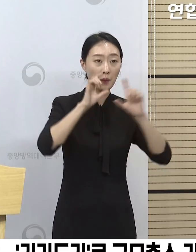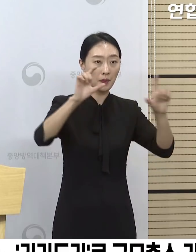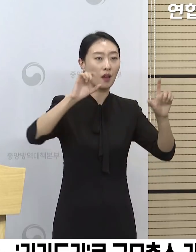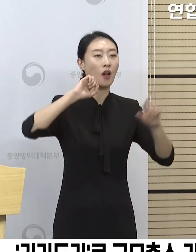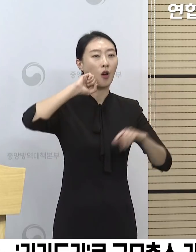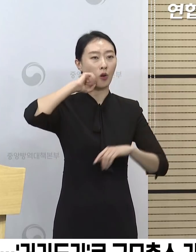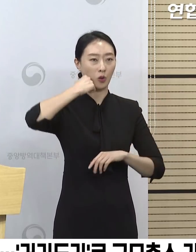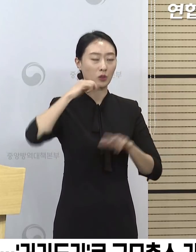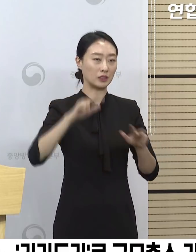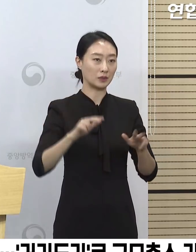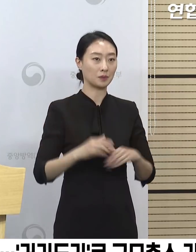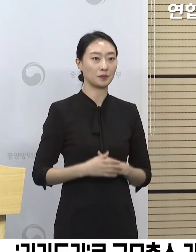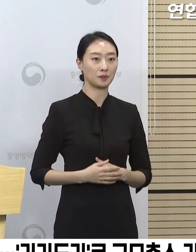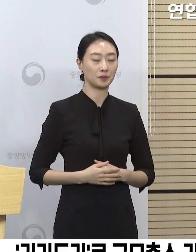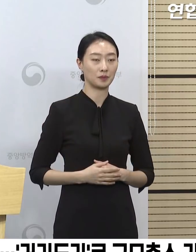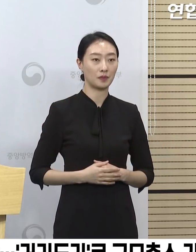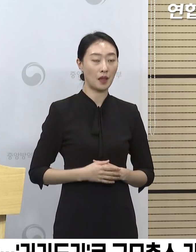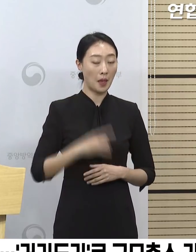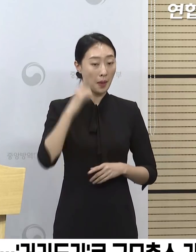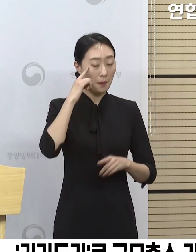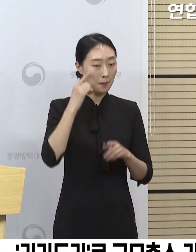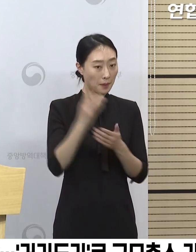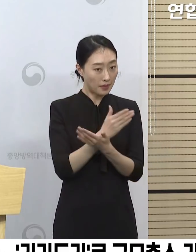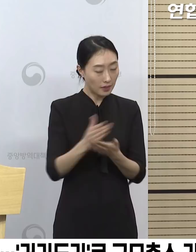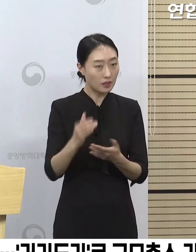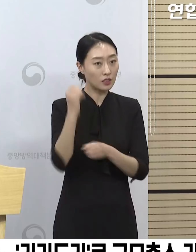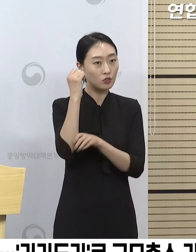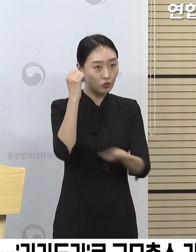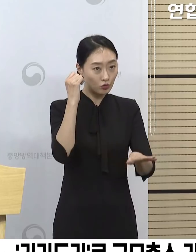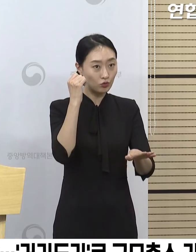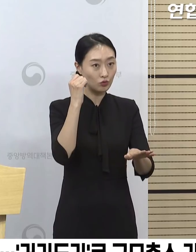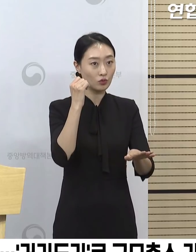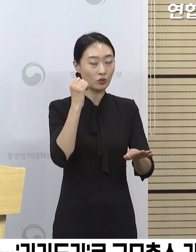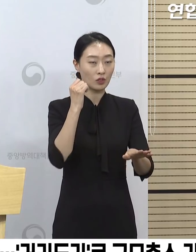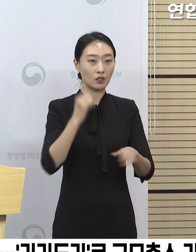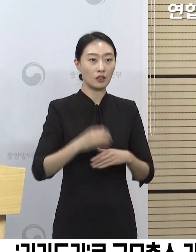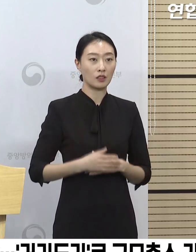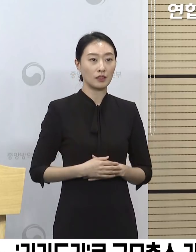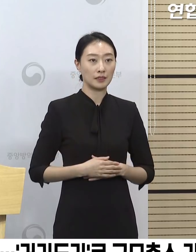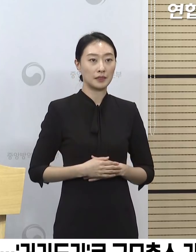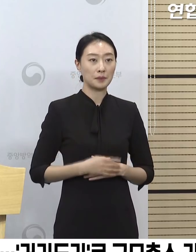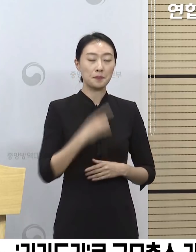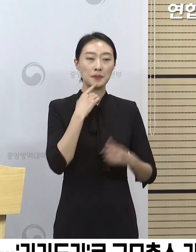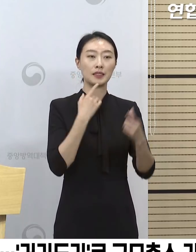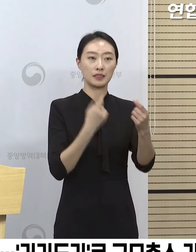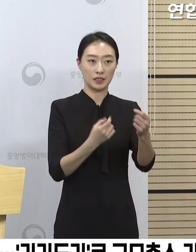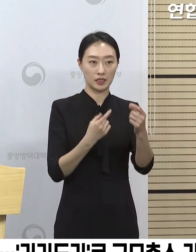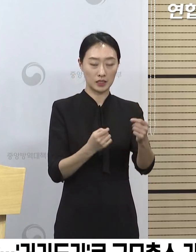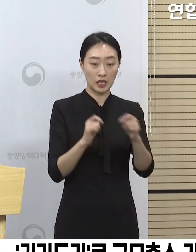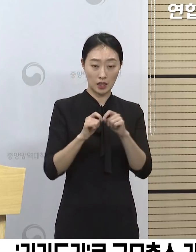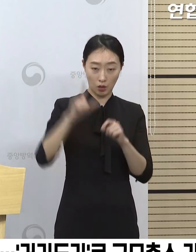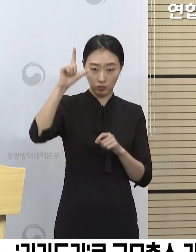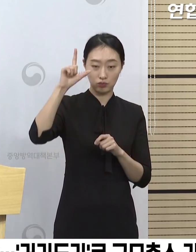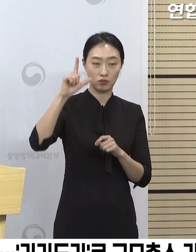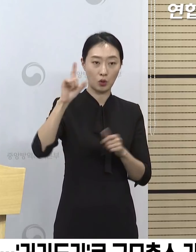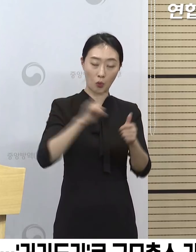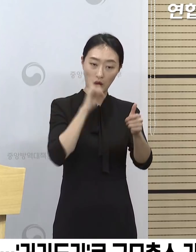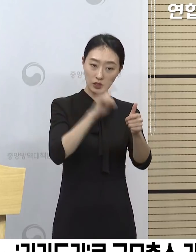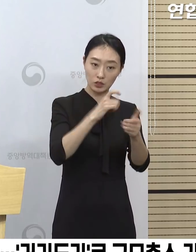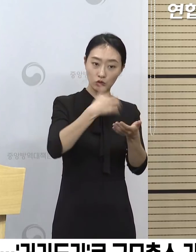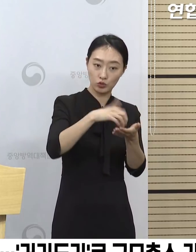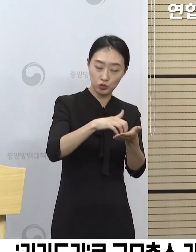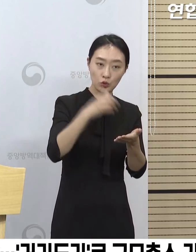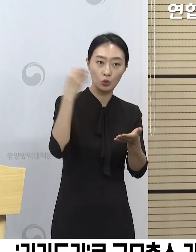아니다라는 말씀을 드립니다. 판단 기준도 마찬가지일 거라고 생각합니다. 이제 대부분은 이제 확진 환자 수나 그 확진